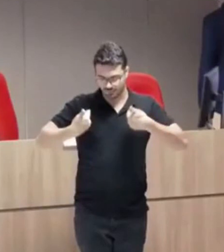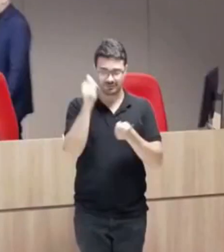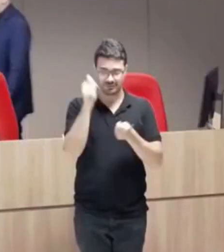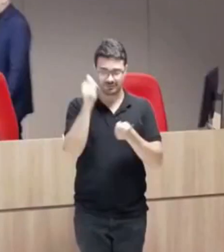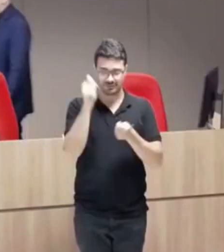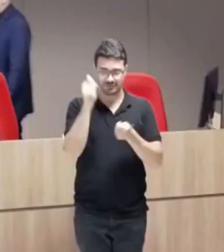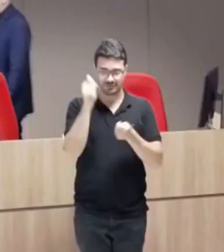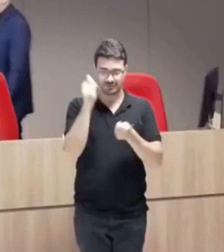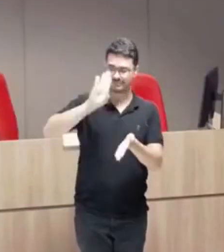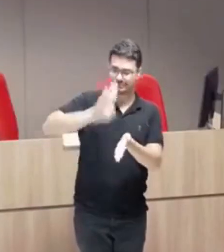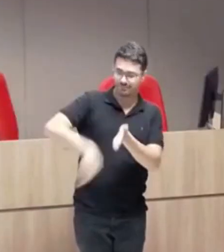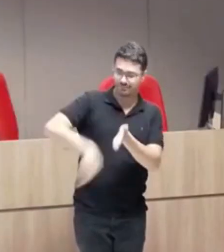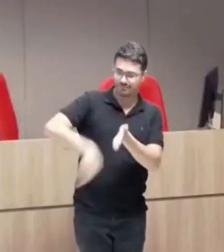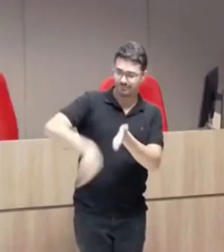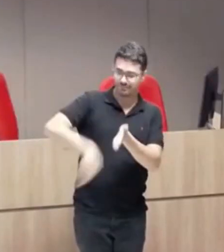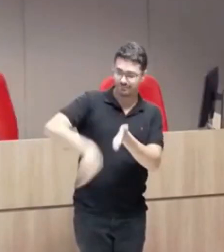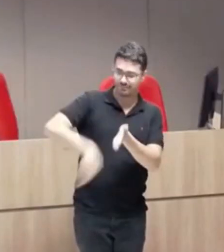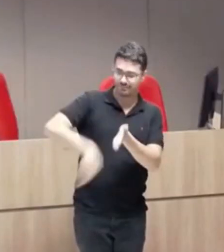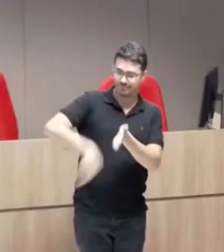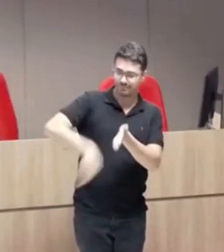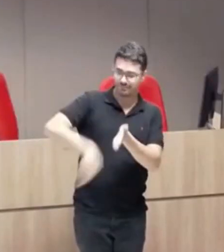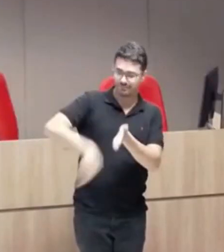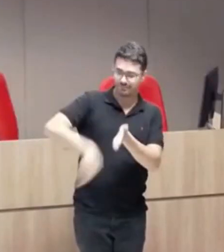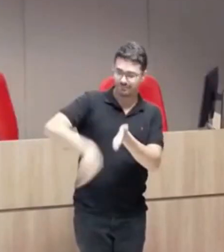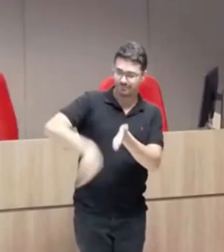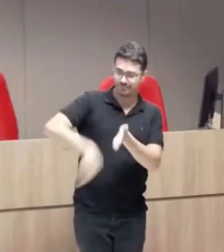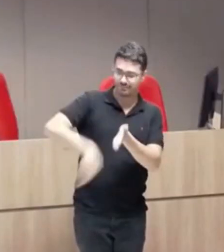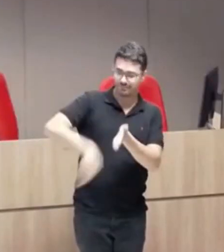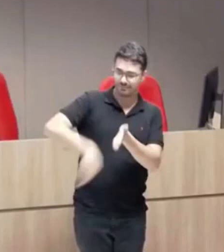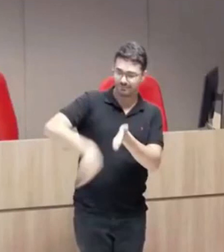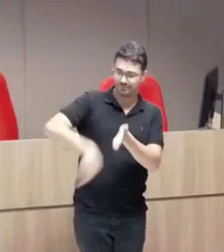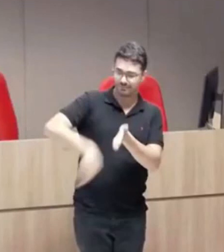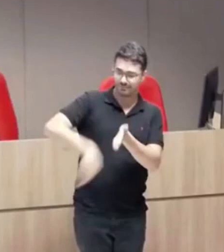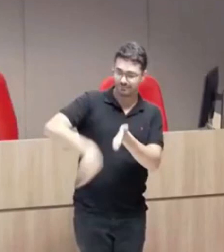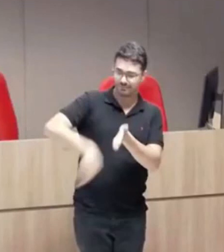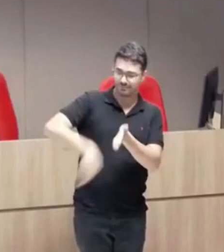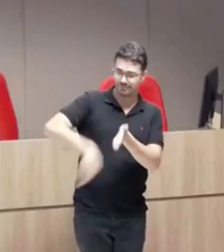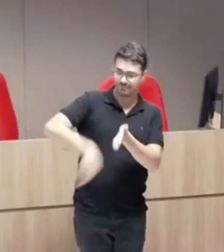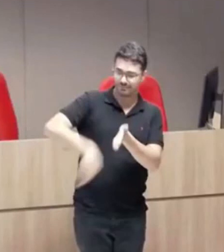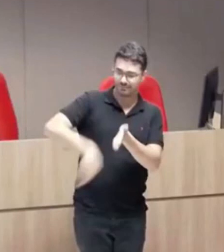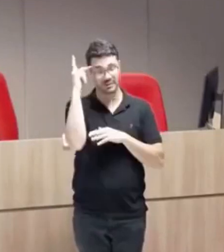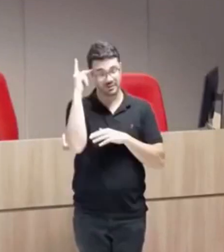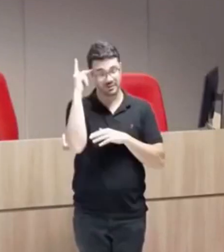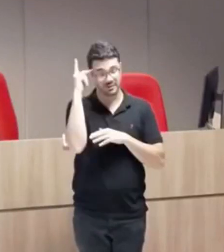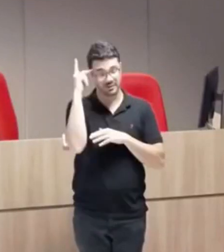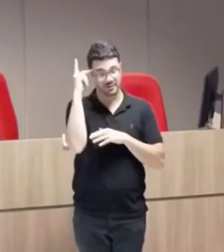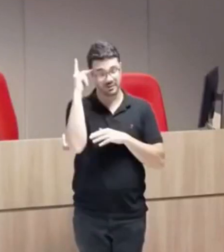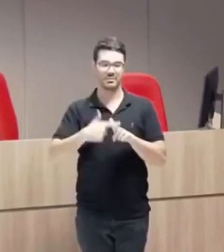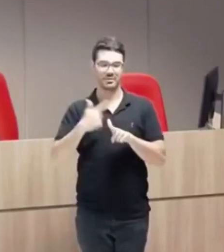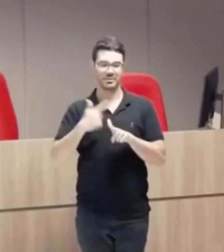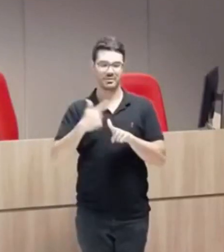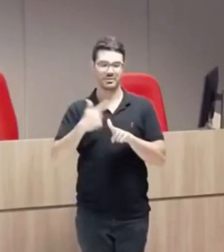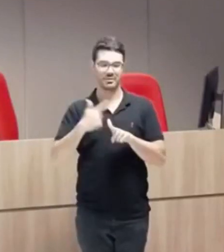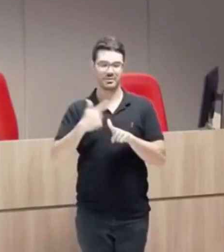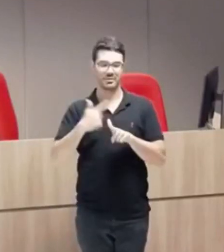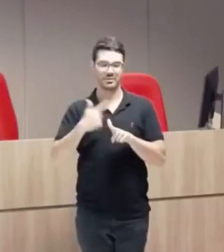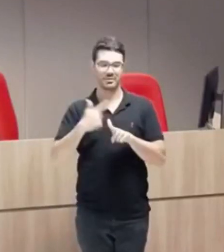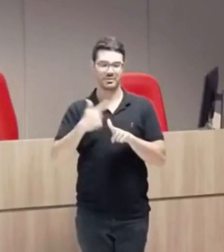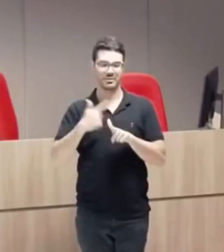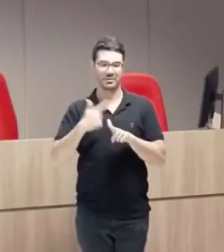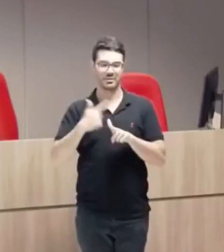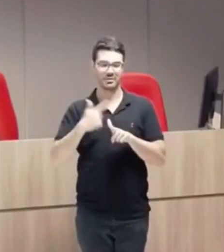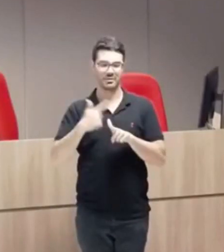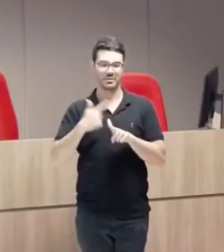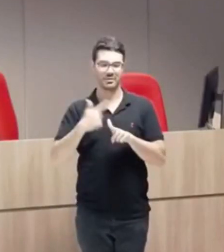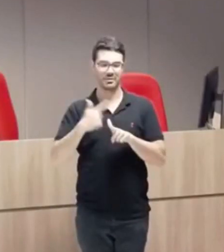corpos dos negros são controlados, os trabalhadores e os corpos das pessoas que têm transtorno, eles controlam. Controlam. Nós